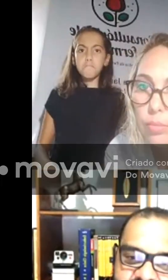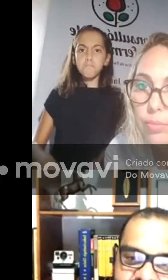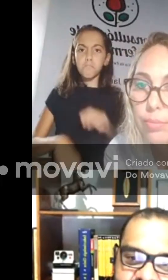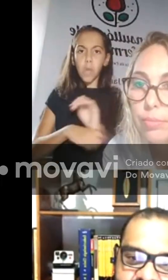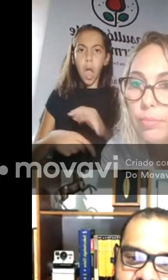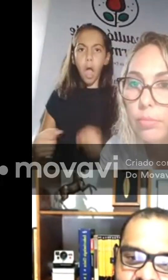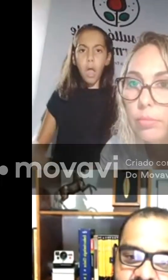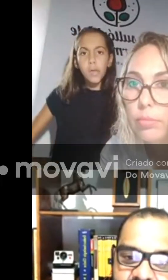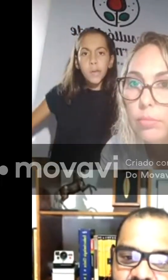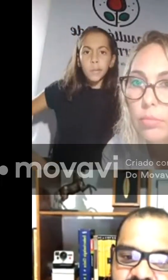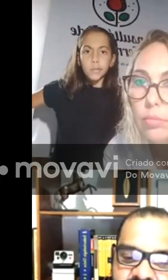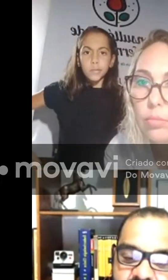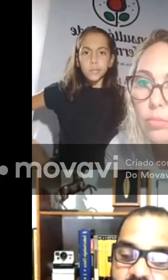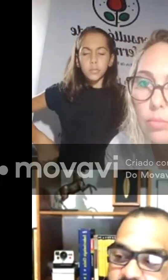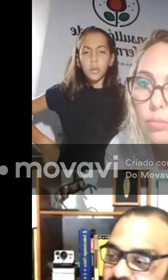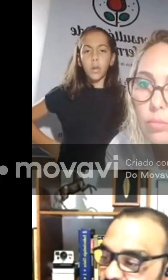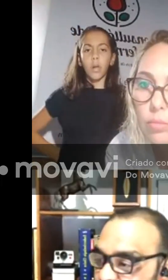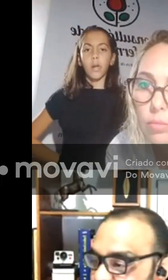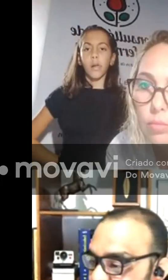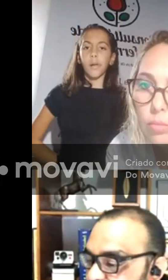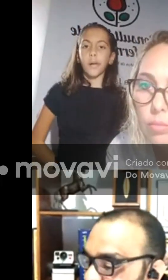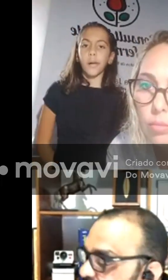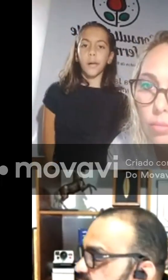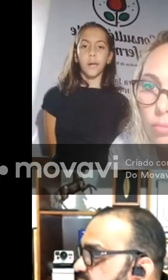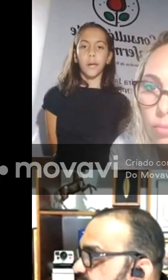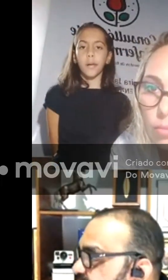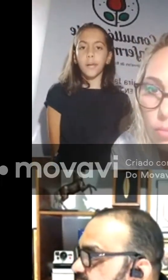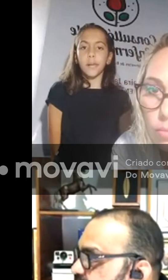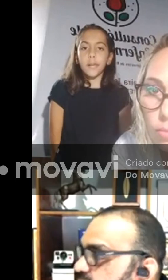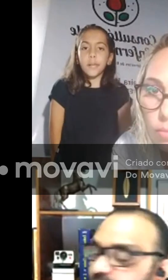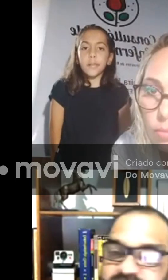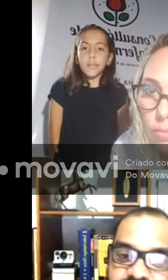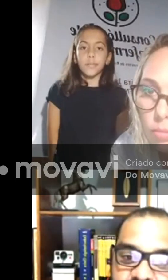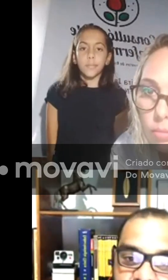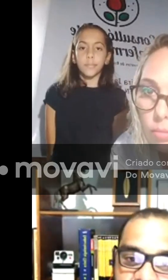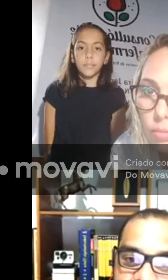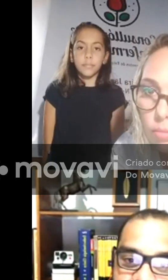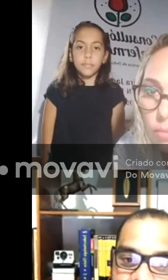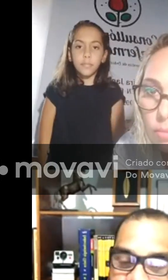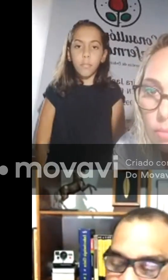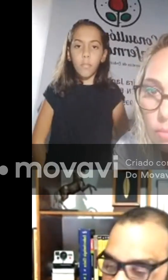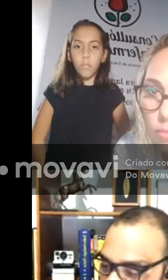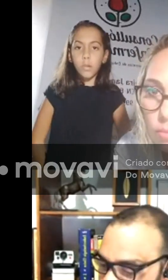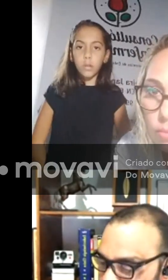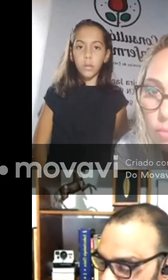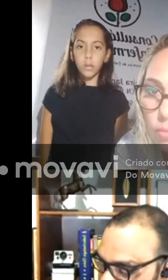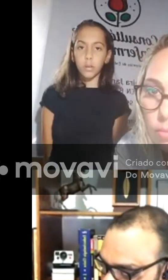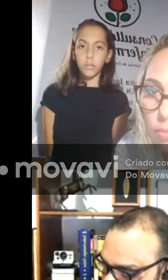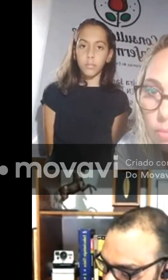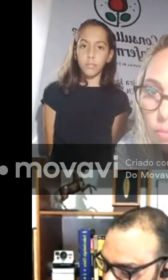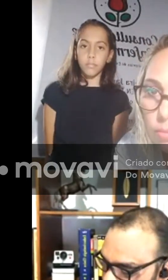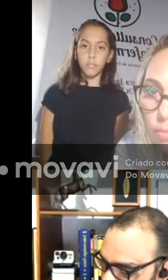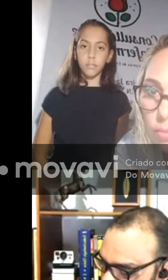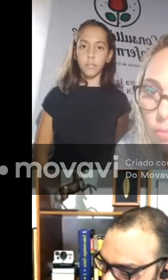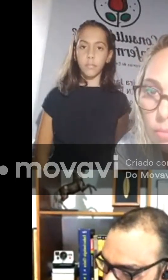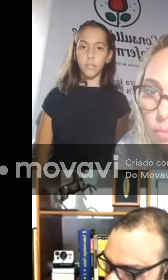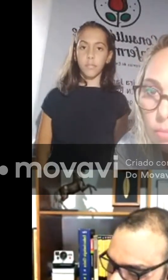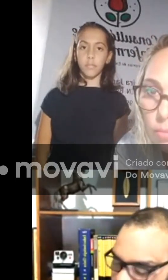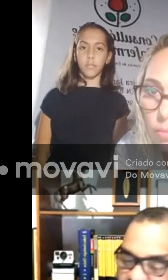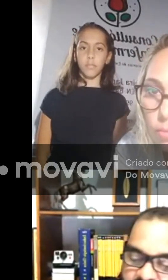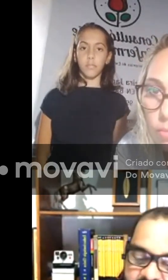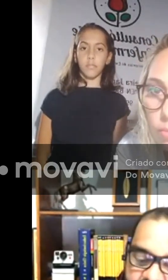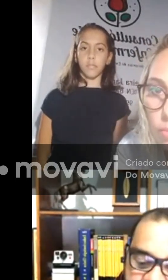Ah, sim, sim, legal. Você tem um aumento aí de cortisol. Sim.